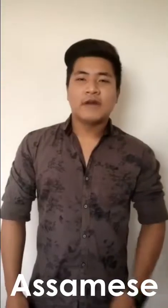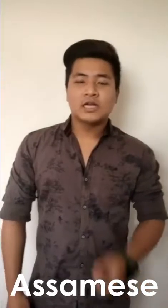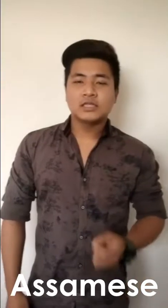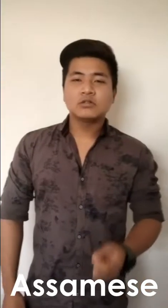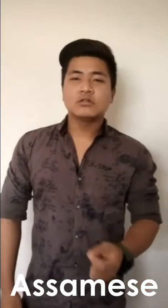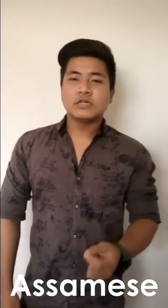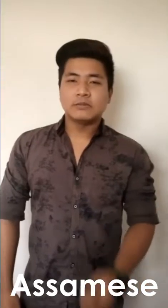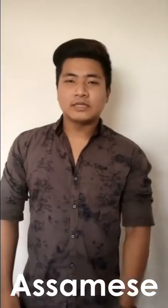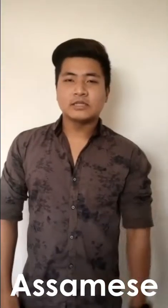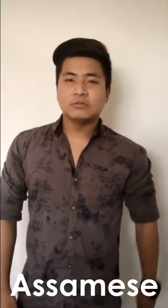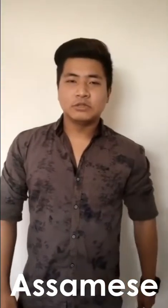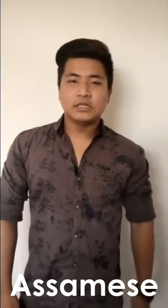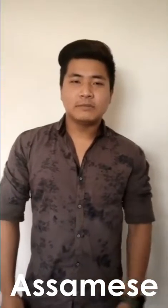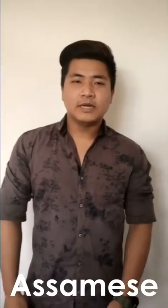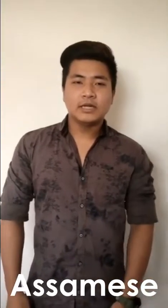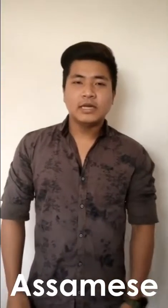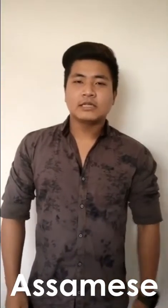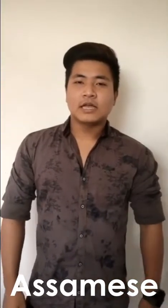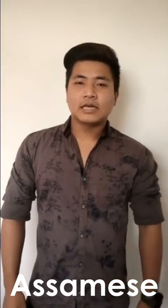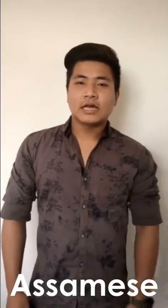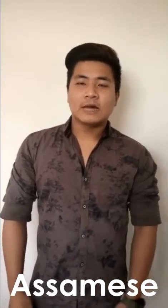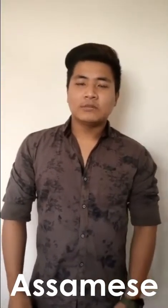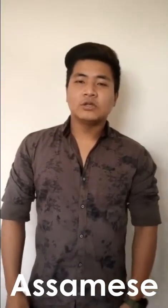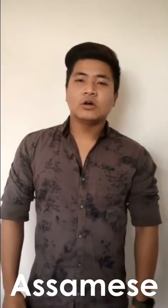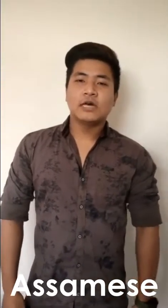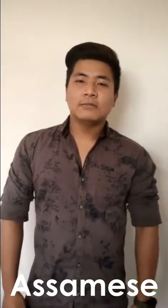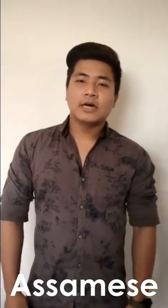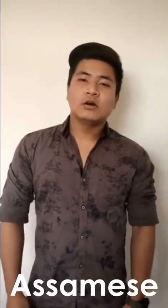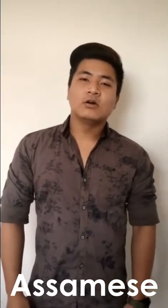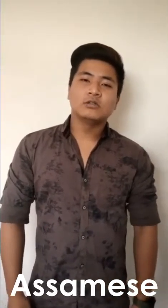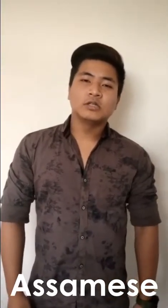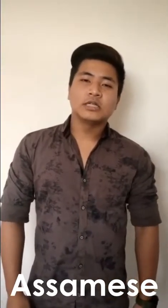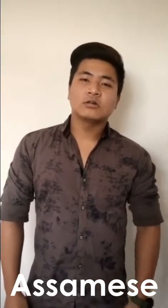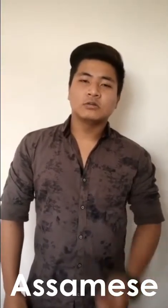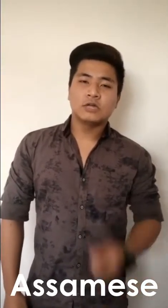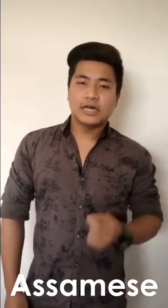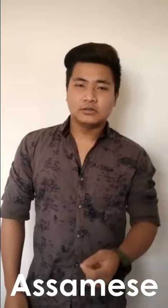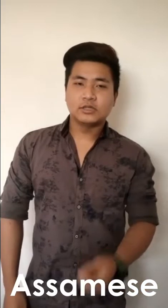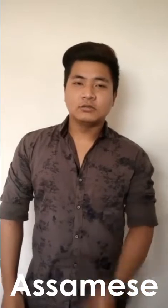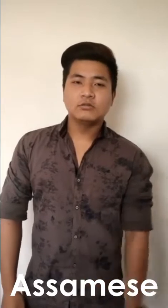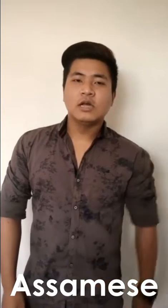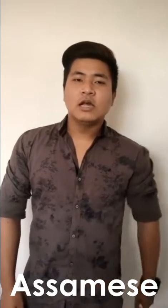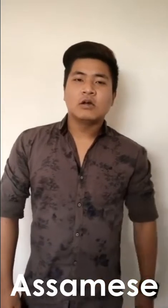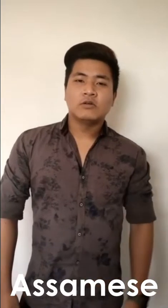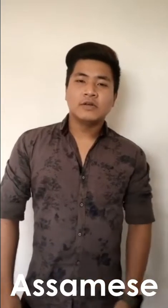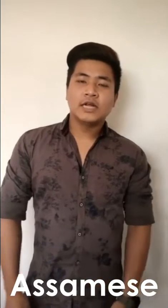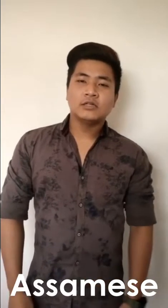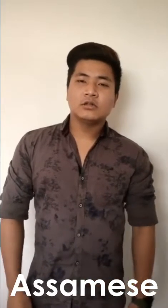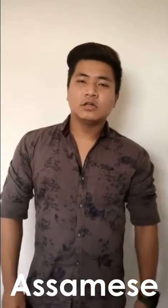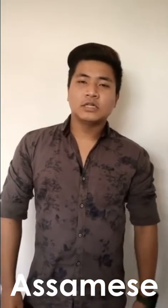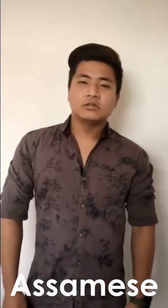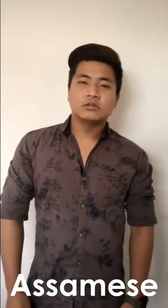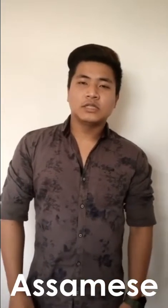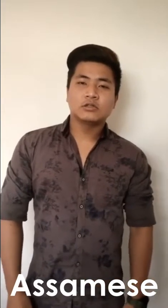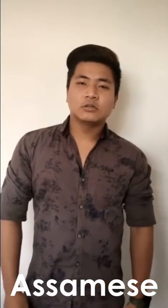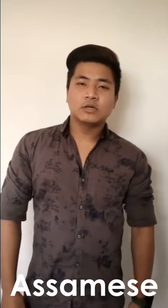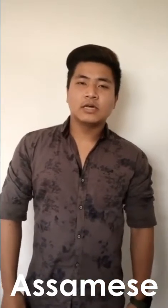ভাইরাস কোনো সীমা চিনি বুঝি নেপায় তেনেকে আমিও দয়া বা সহযোগিতা করবলে সাজু আছো। কোভিড 19 সত্যি যুঁজ দিয়া সবকে